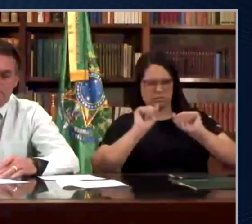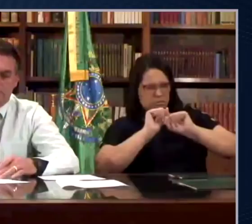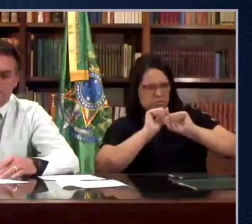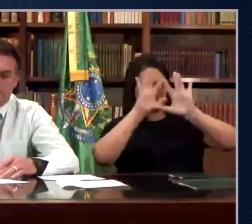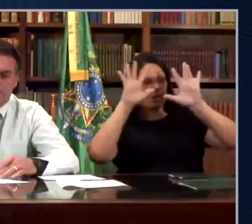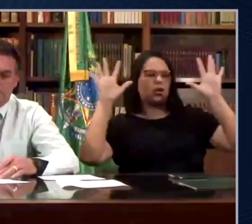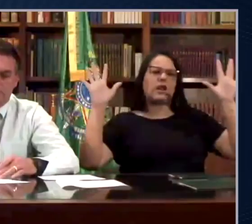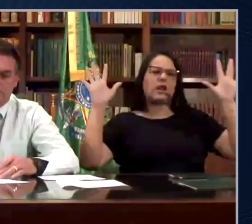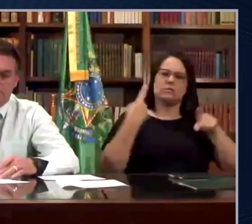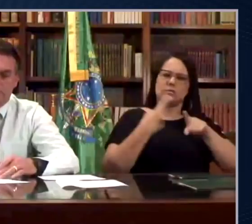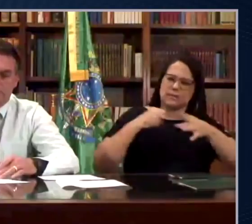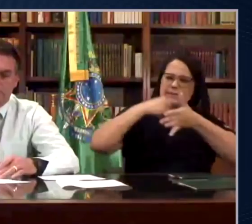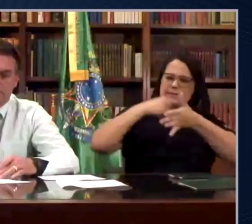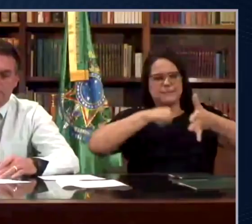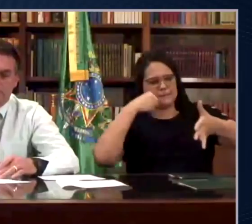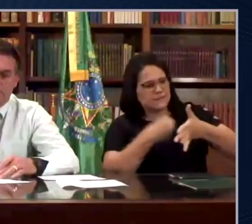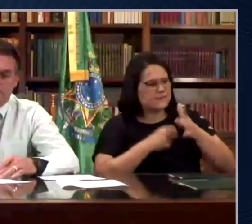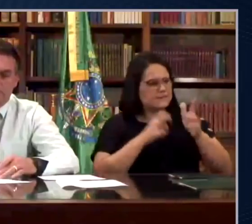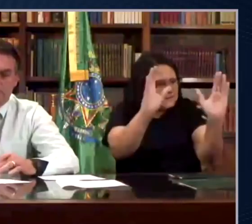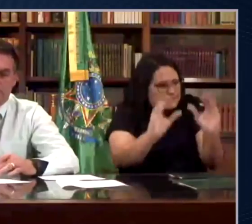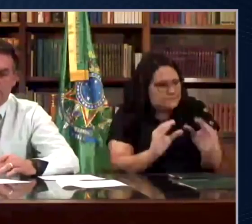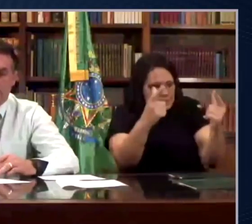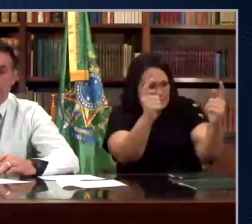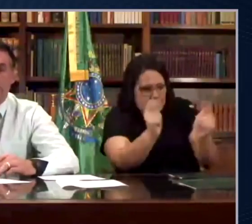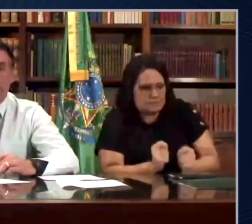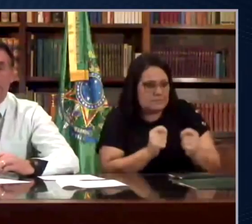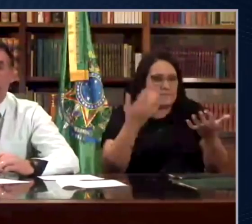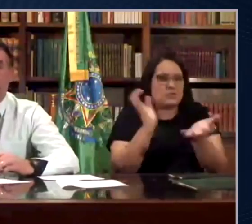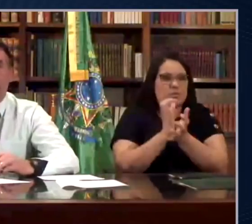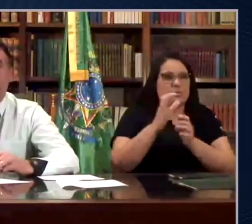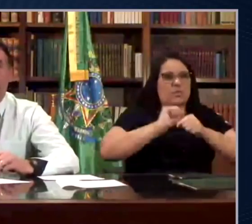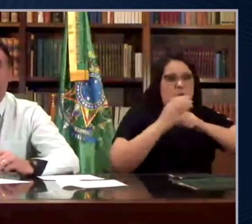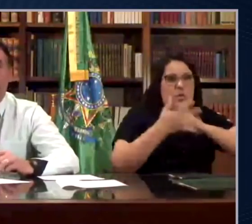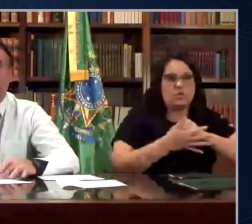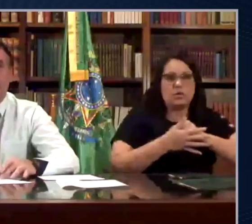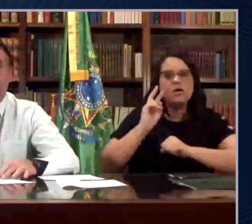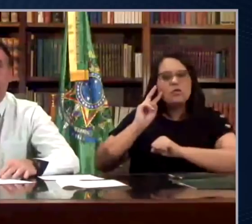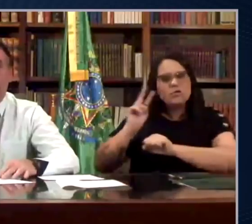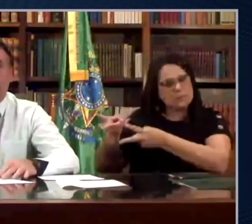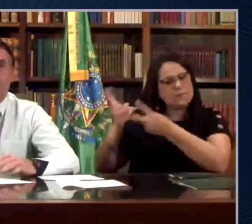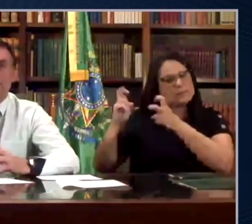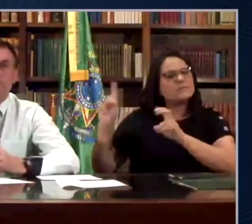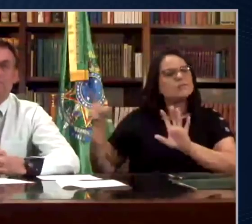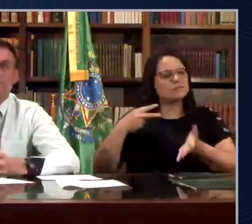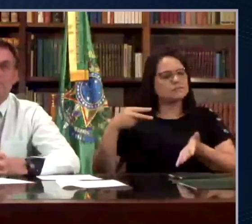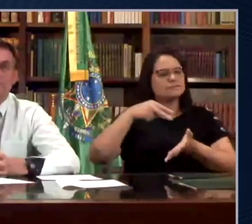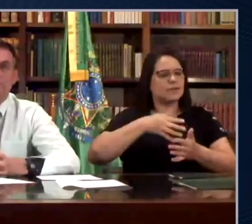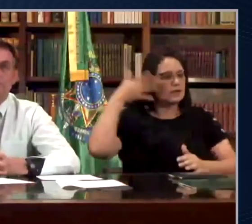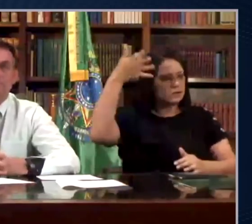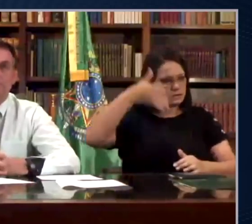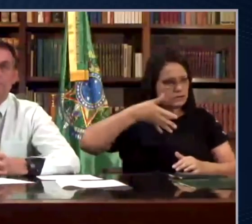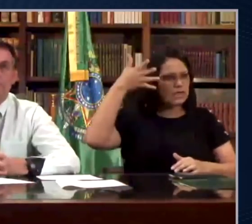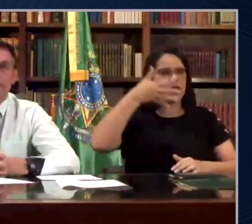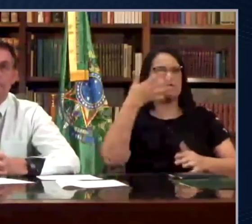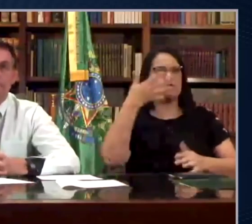ao coronavírus. E eu vi também que o senhor se cercou de cuidados nessas medidas aí, para não fazer